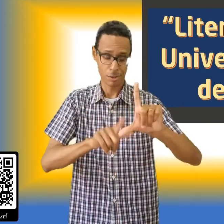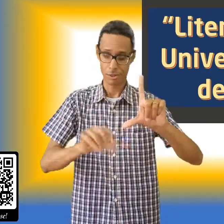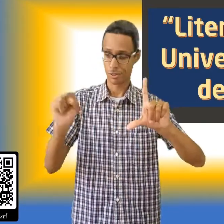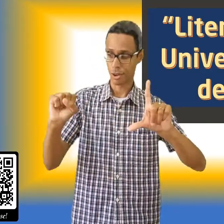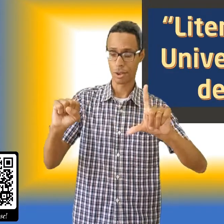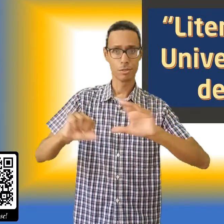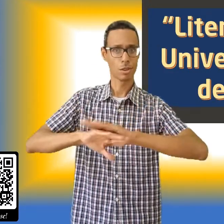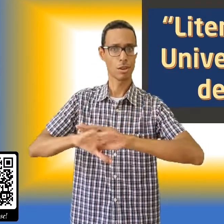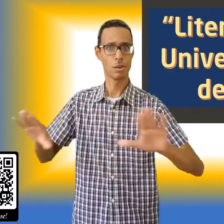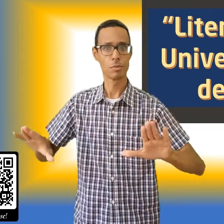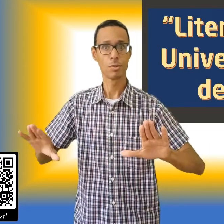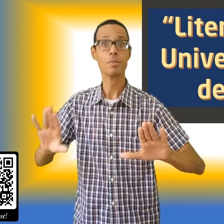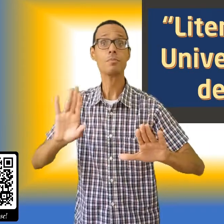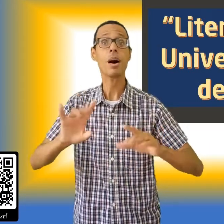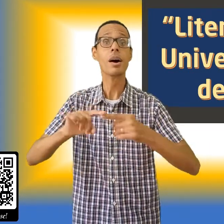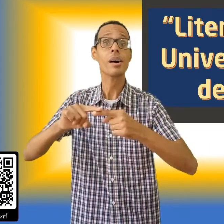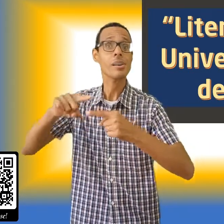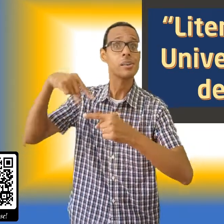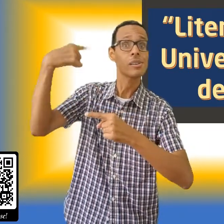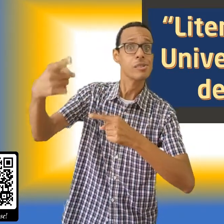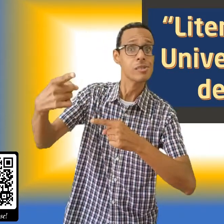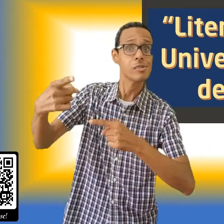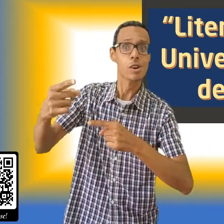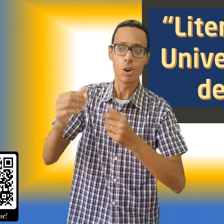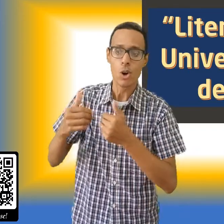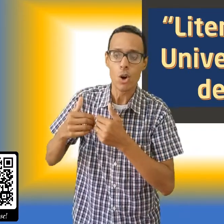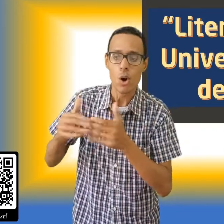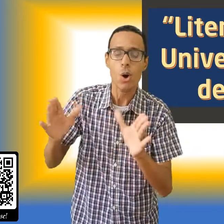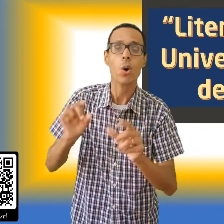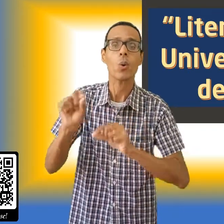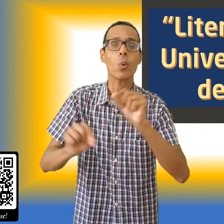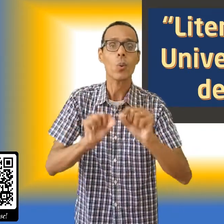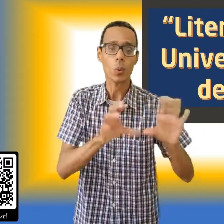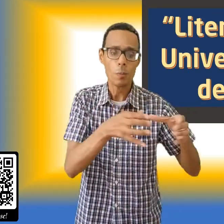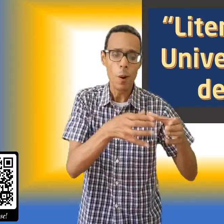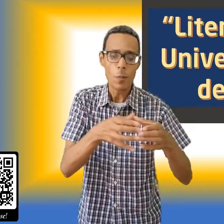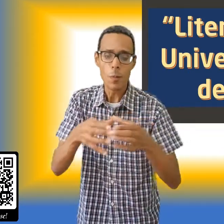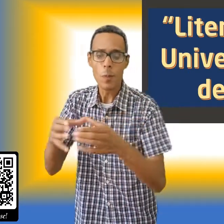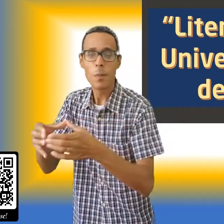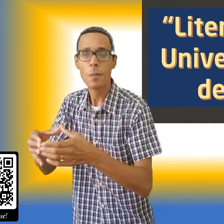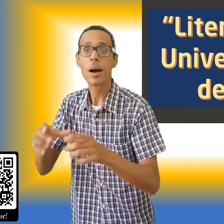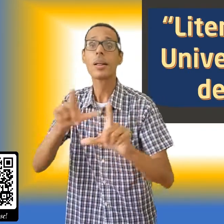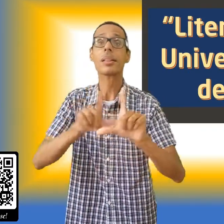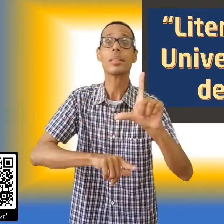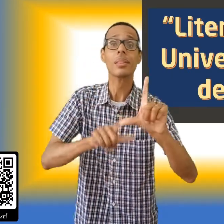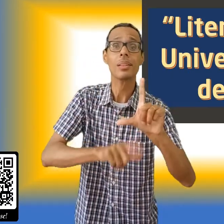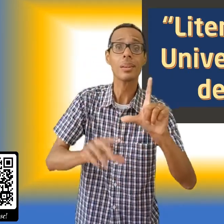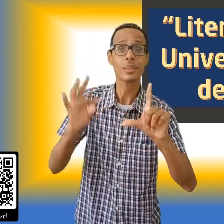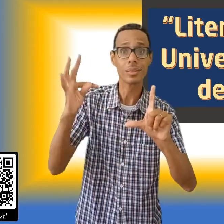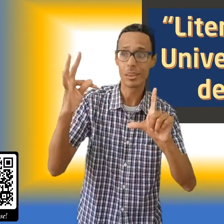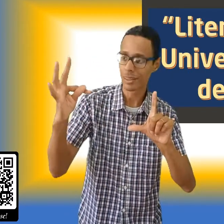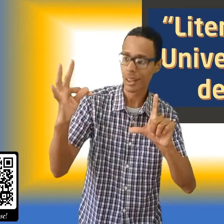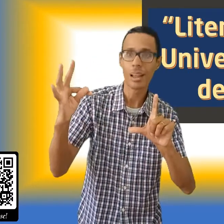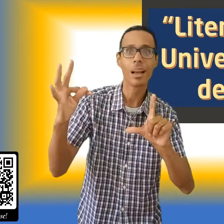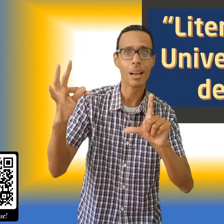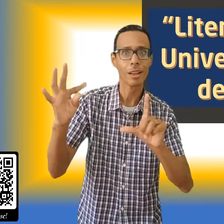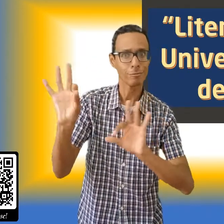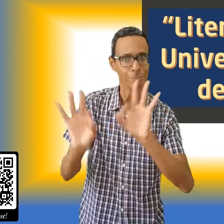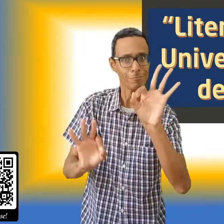S. Na próxima semana, daremos início aos blocos da letra T, com dezenas